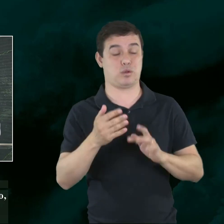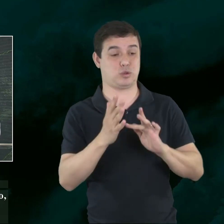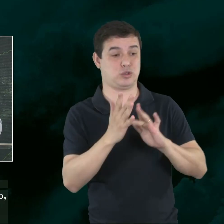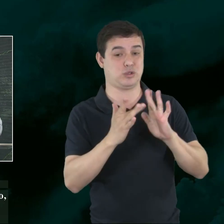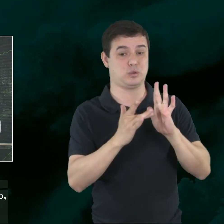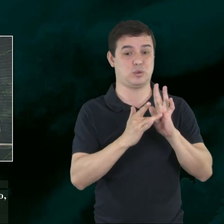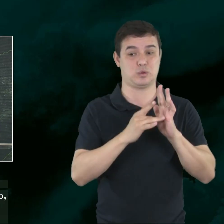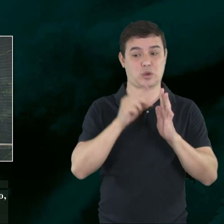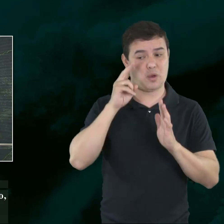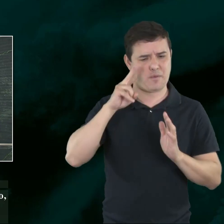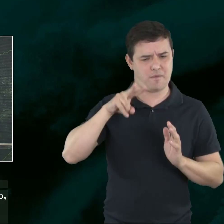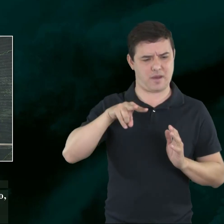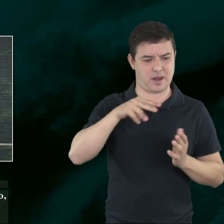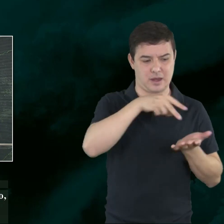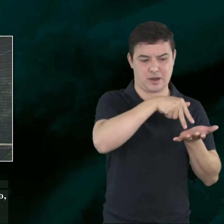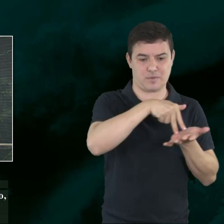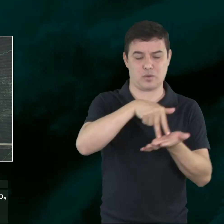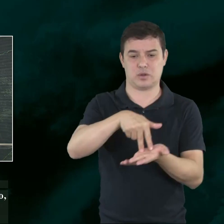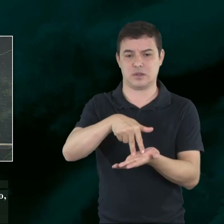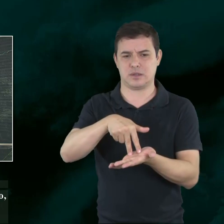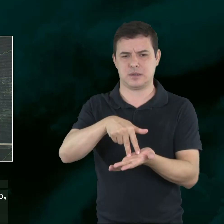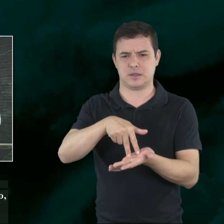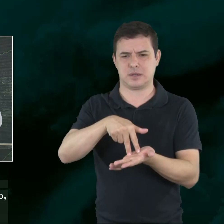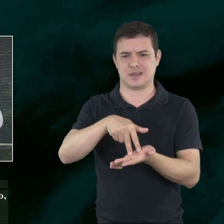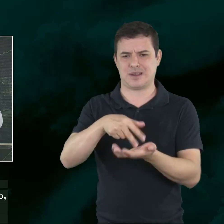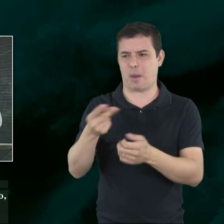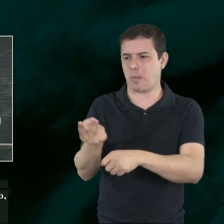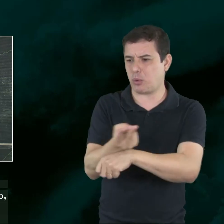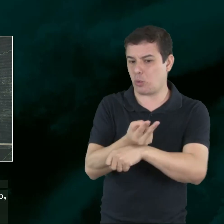porventura fé na terra. Por isso eu quero